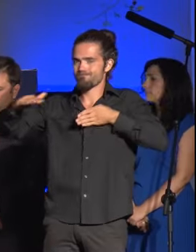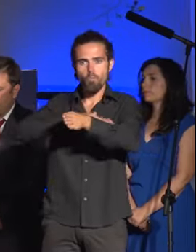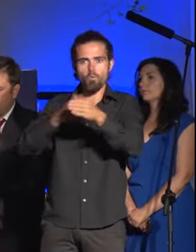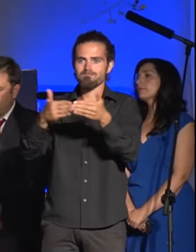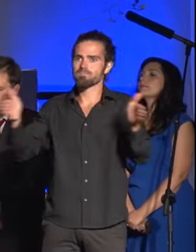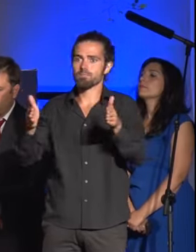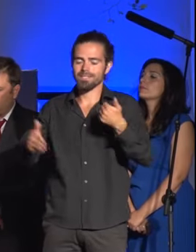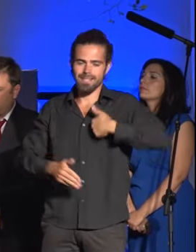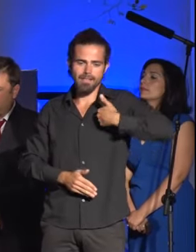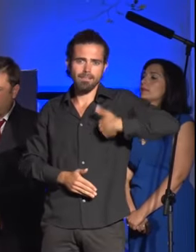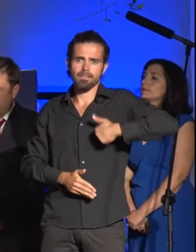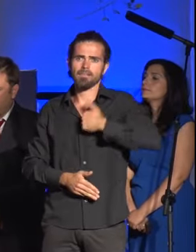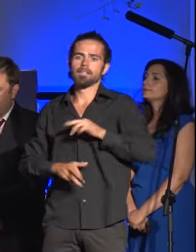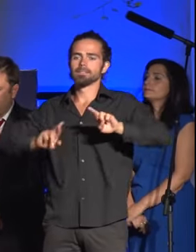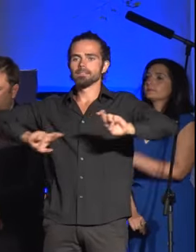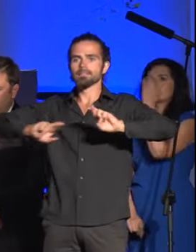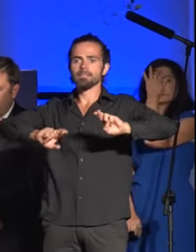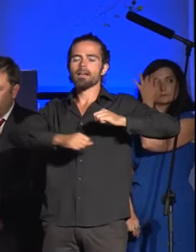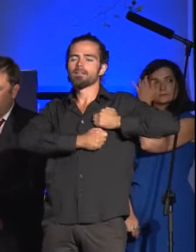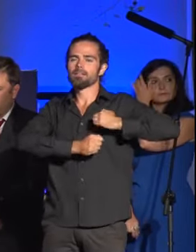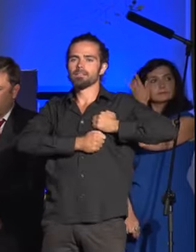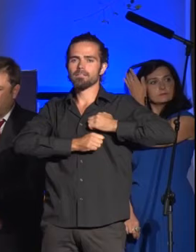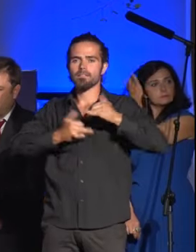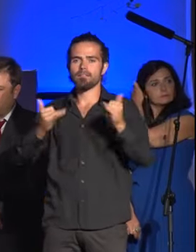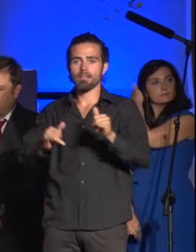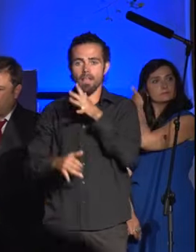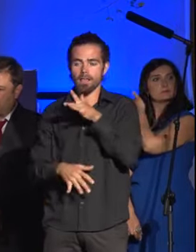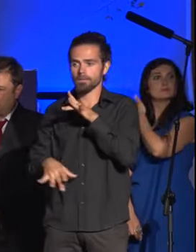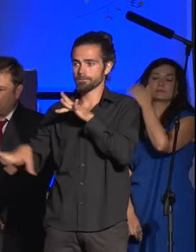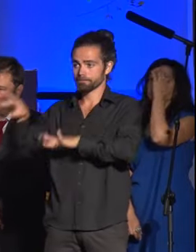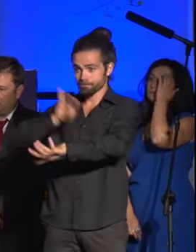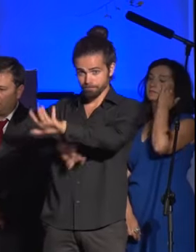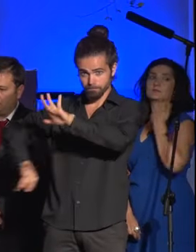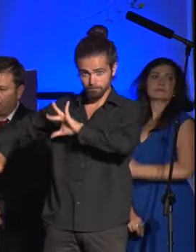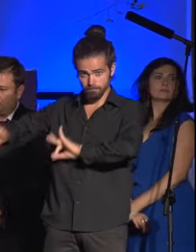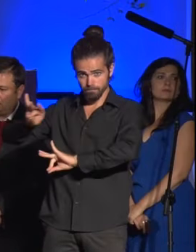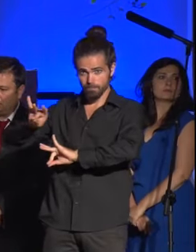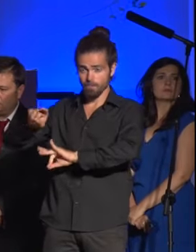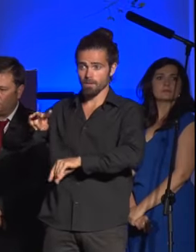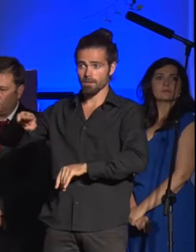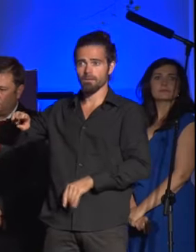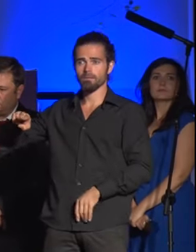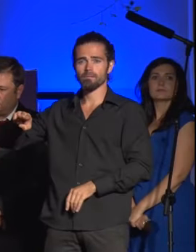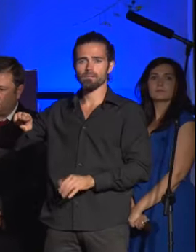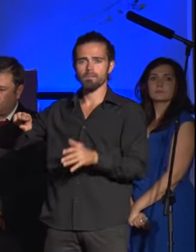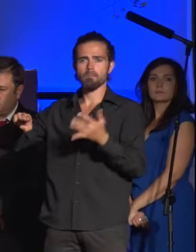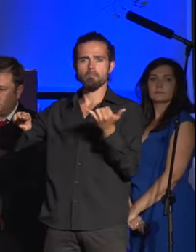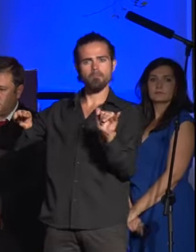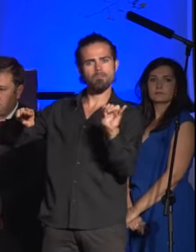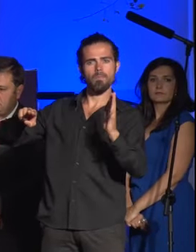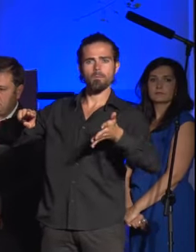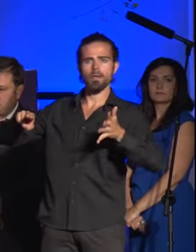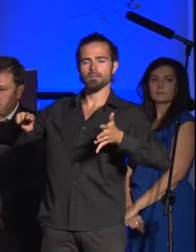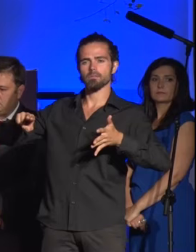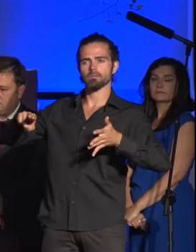y esperadísima feria. Acabamos de asistir a la elección de la pareja como manchegos de la feria